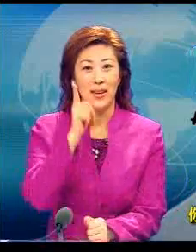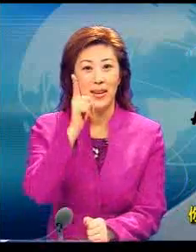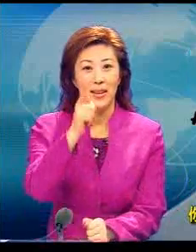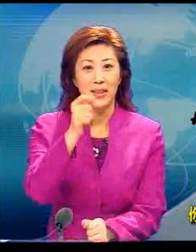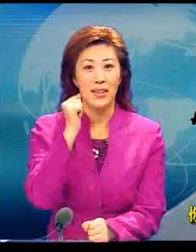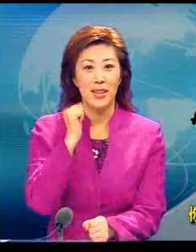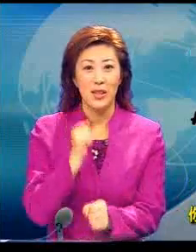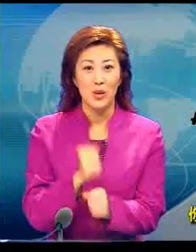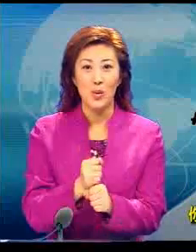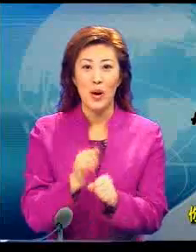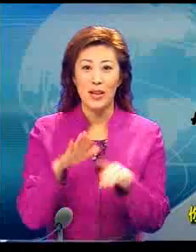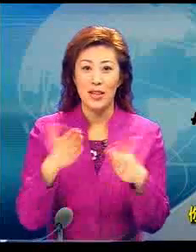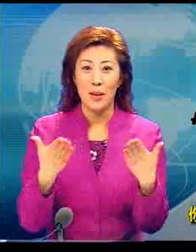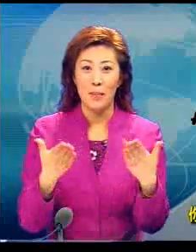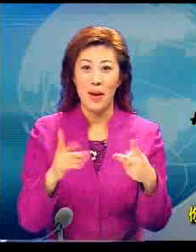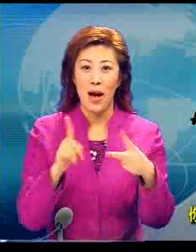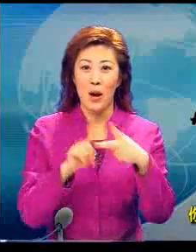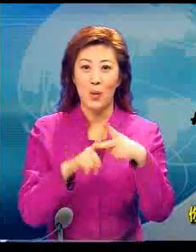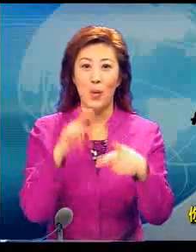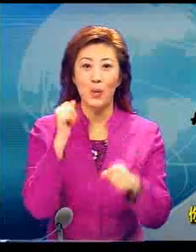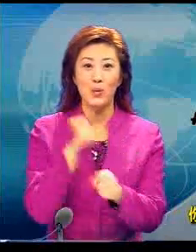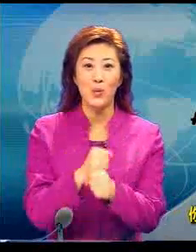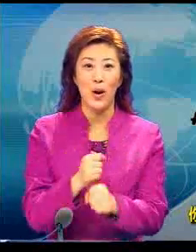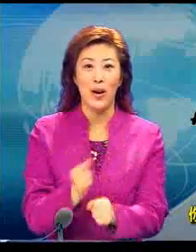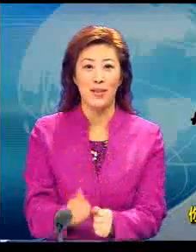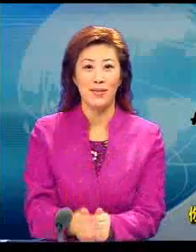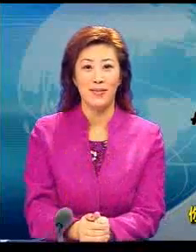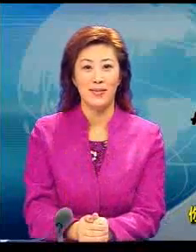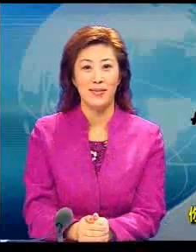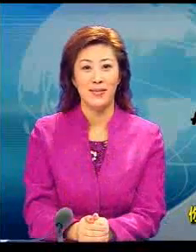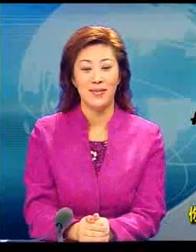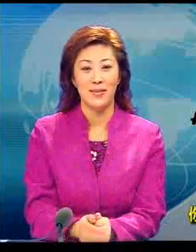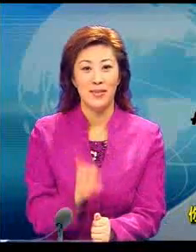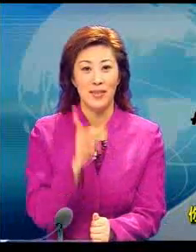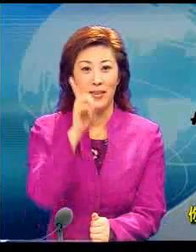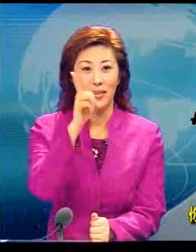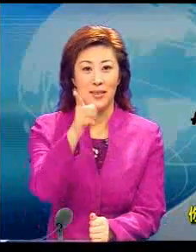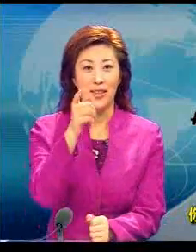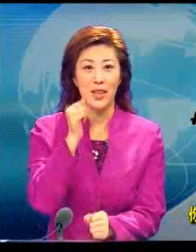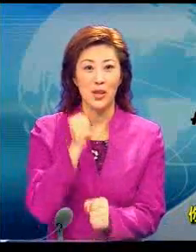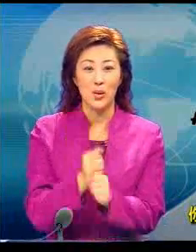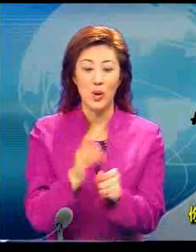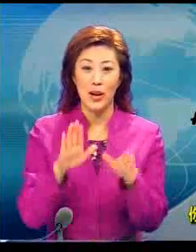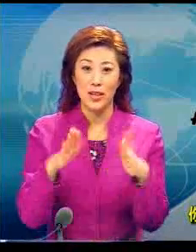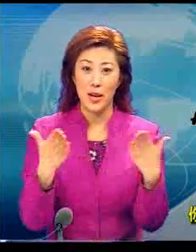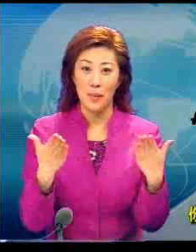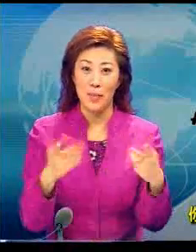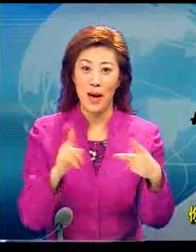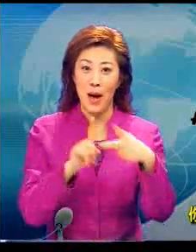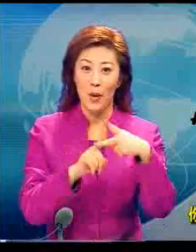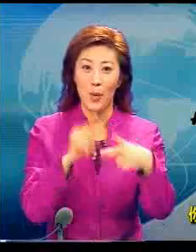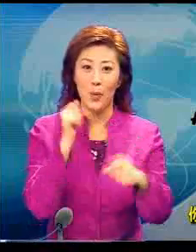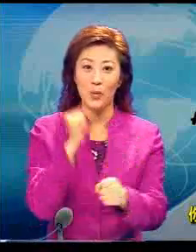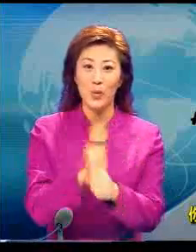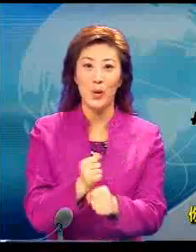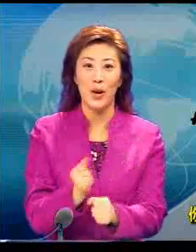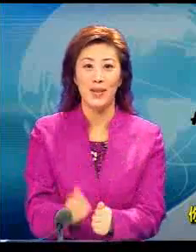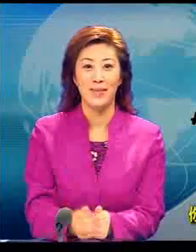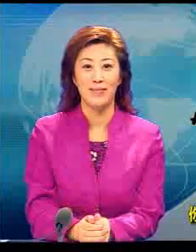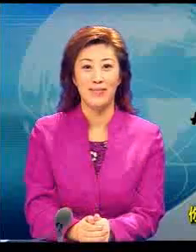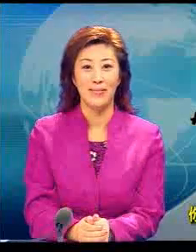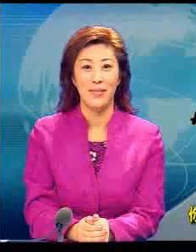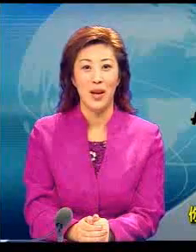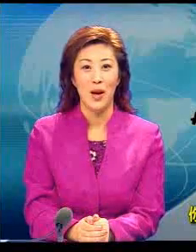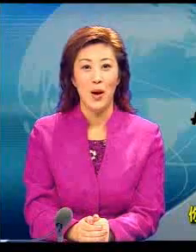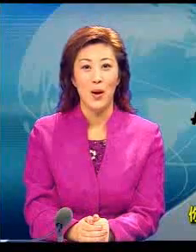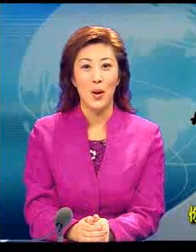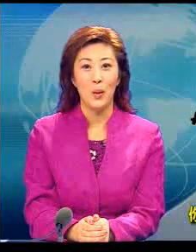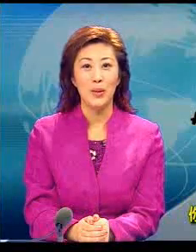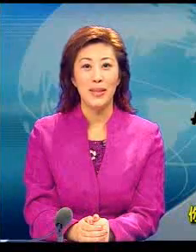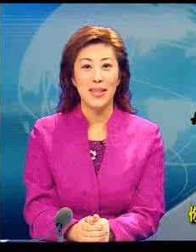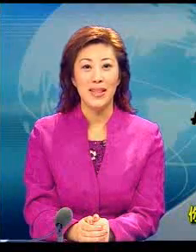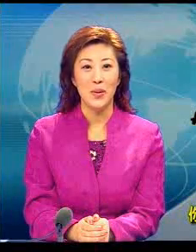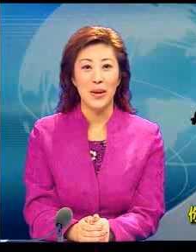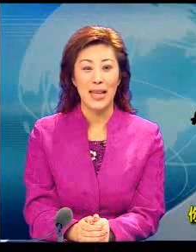你做什么工作？ 你做什么工作？聋人的习惯打法